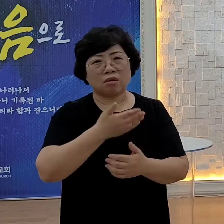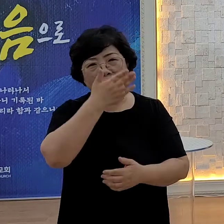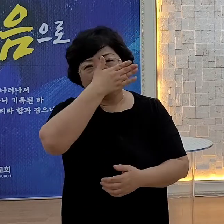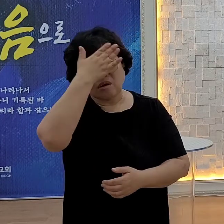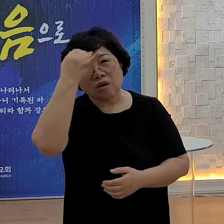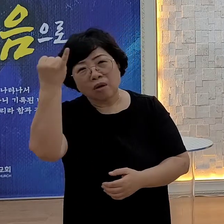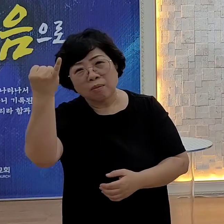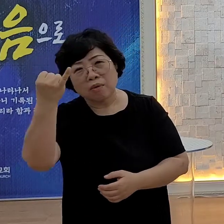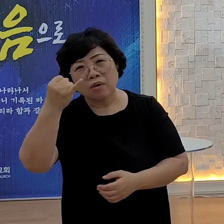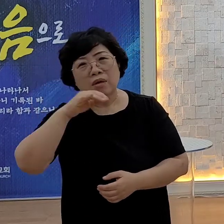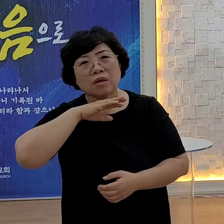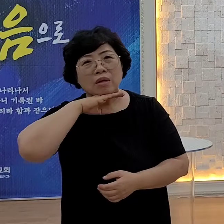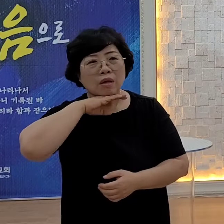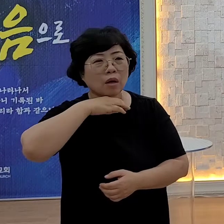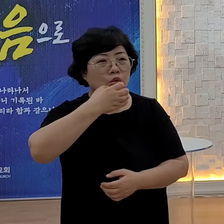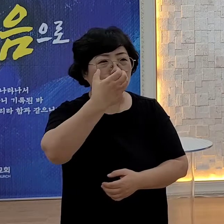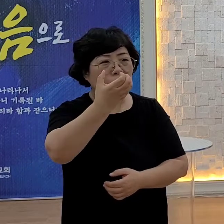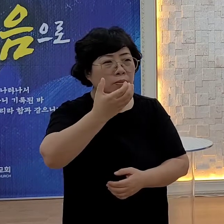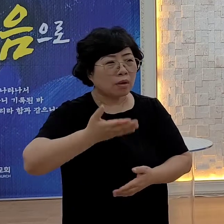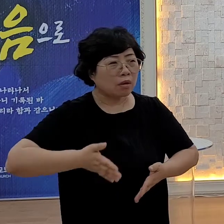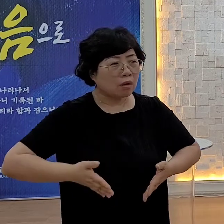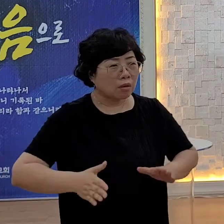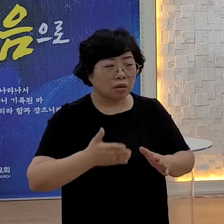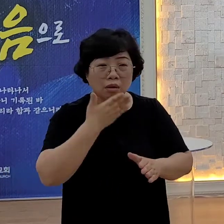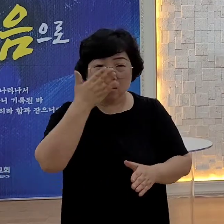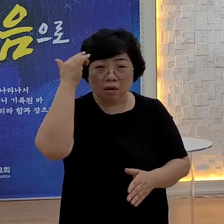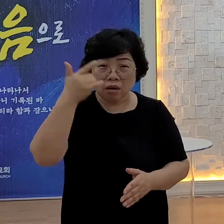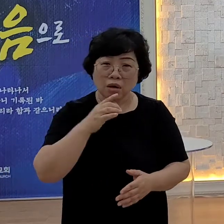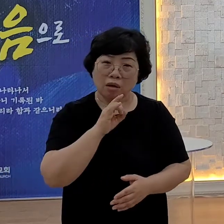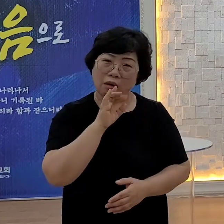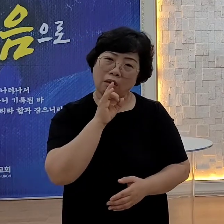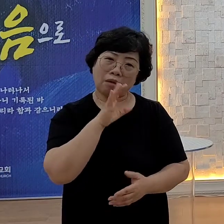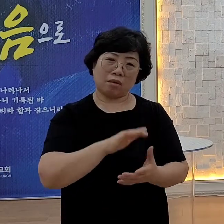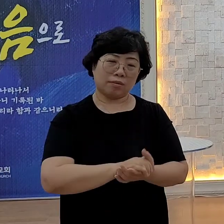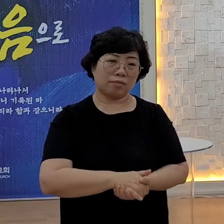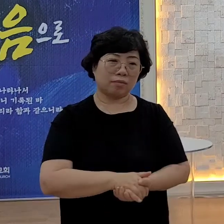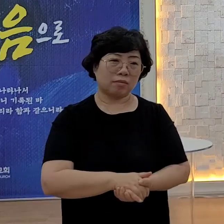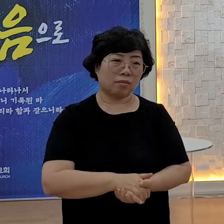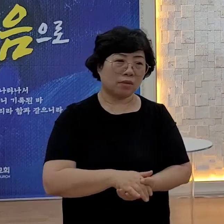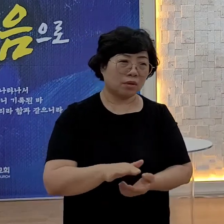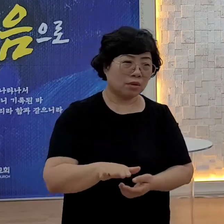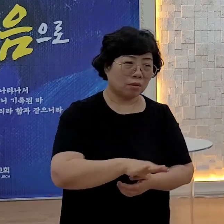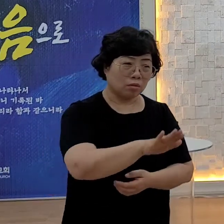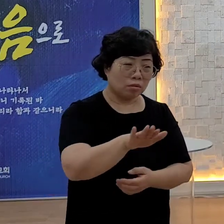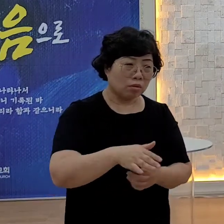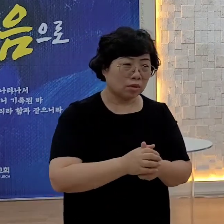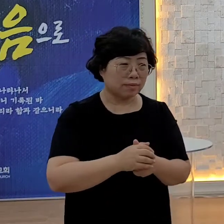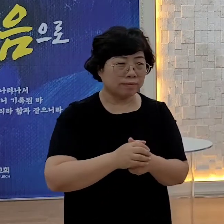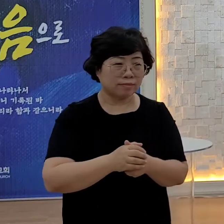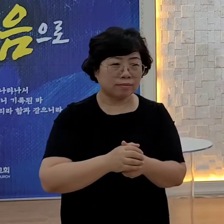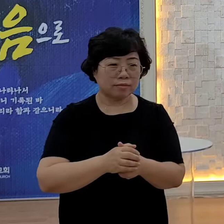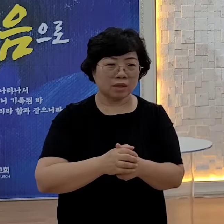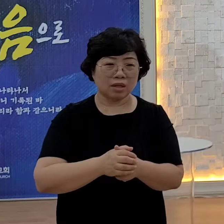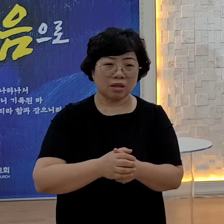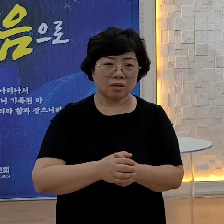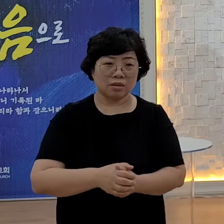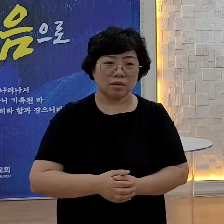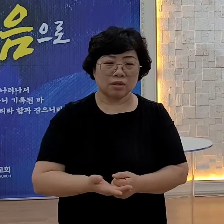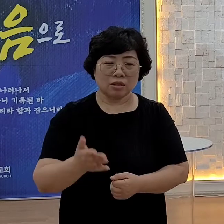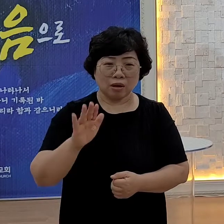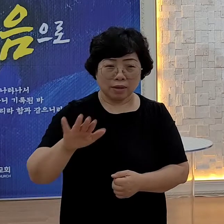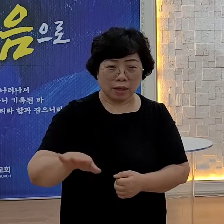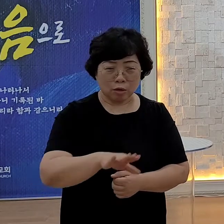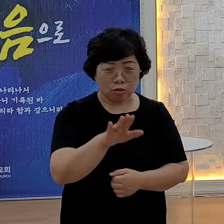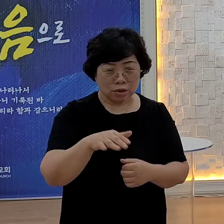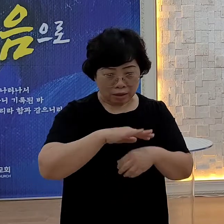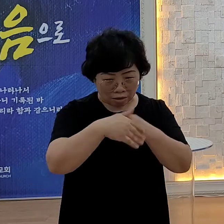주변에서 한 번도 본 적이 없습니다. 이게 정상적인 반응이에요. 우리는 지금 성경 이야기를 너무 지금 막 무슨